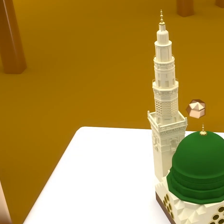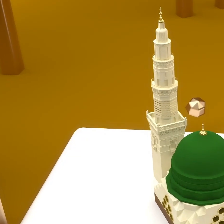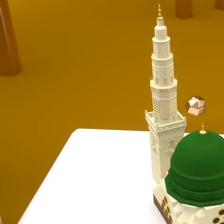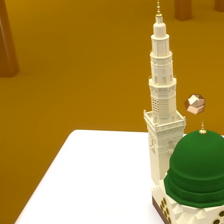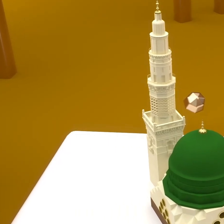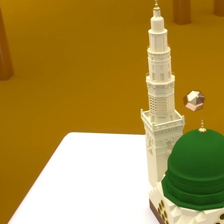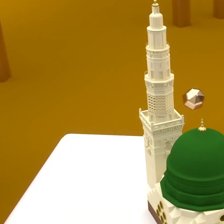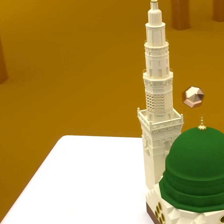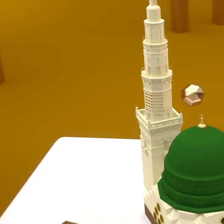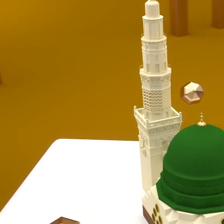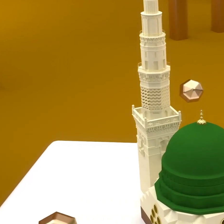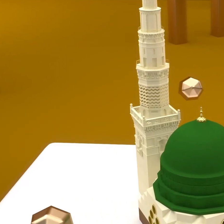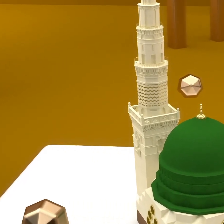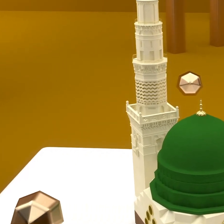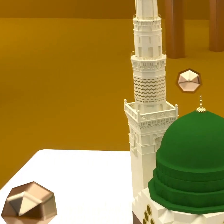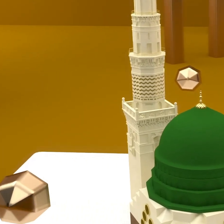نہ کر